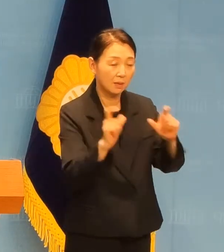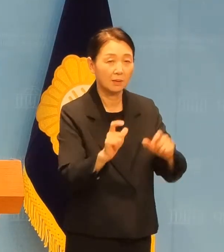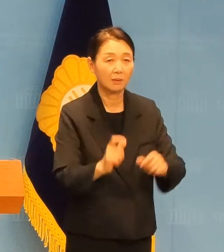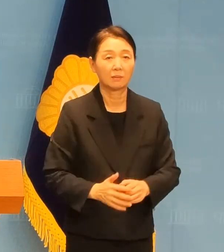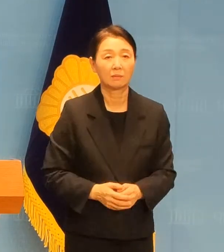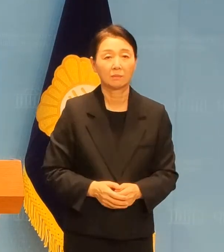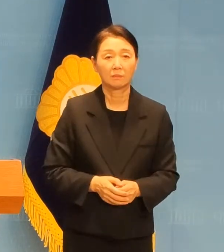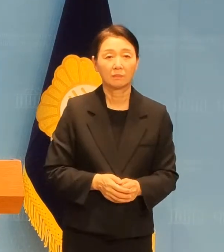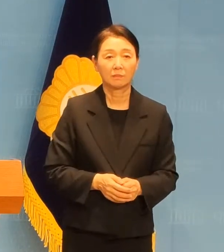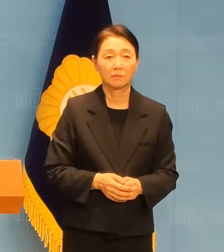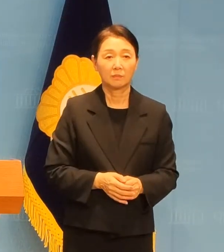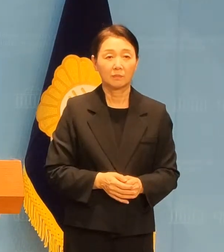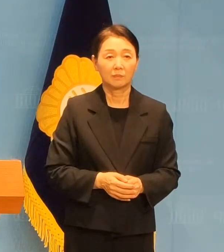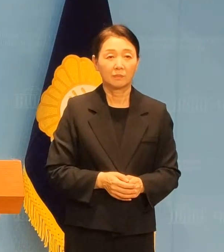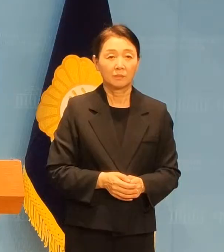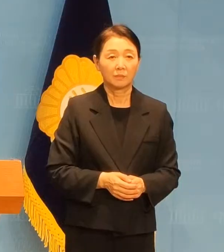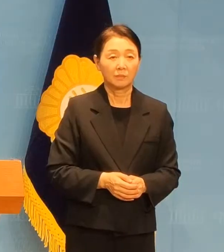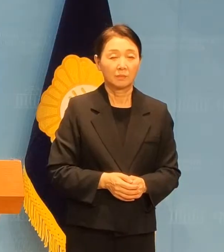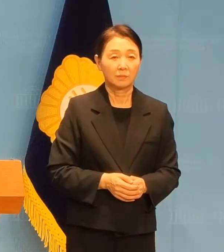뿐입니다.